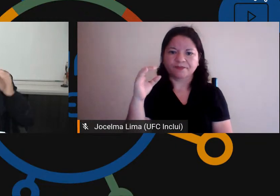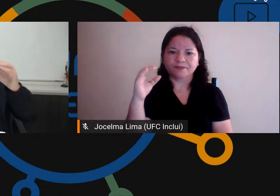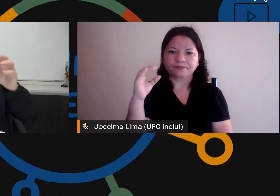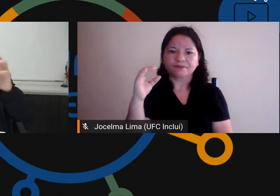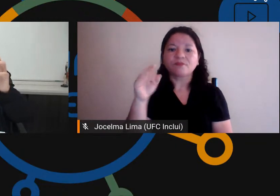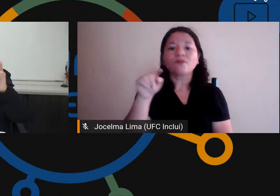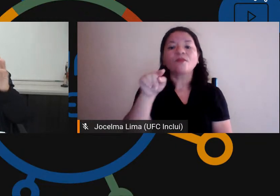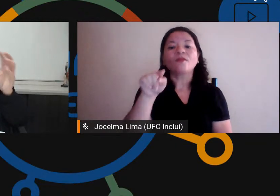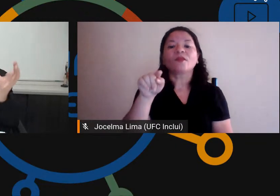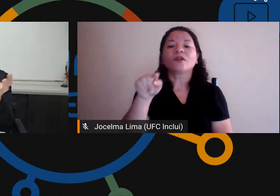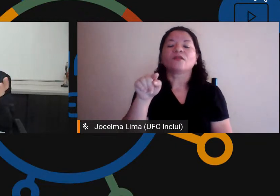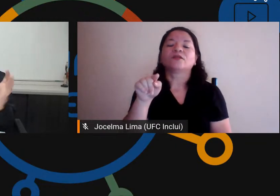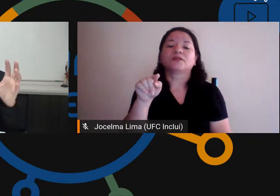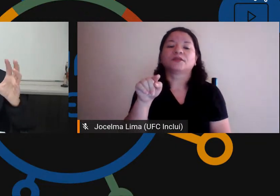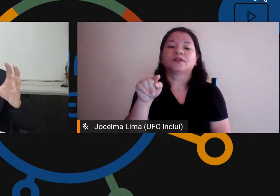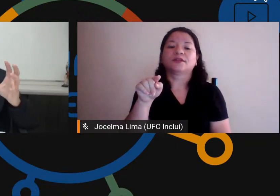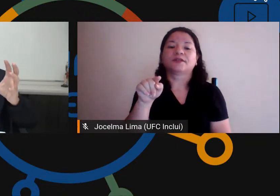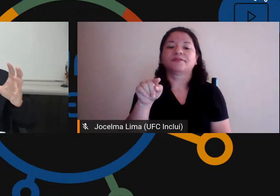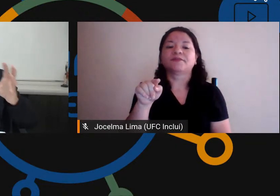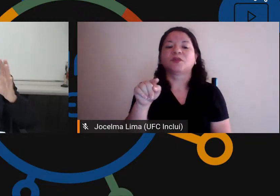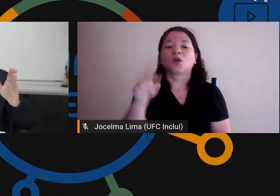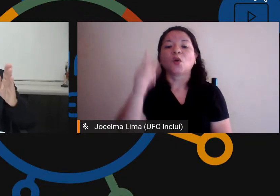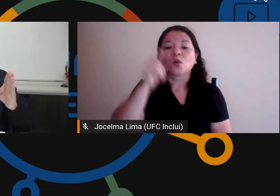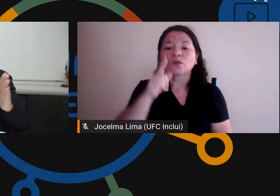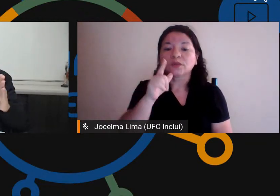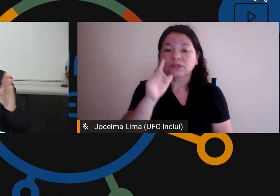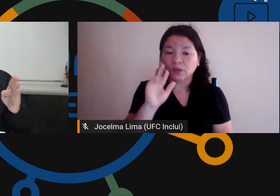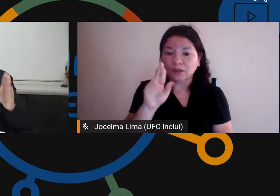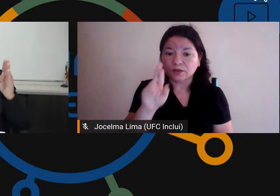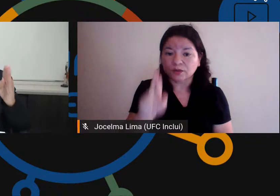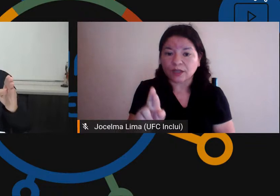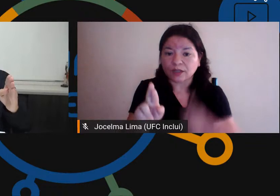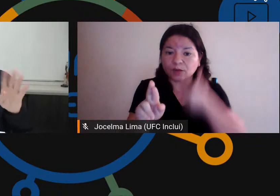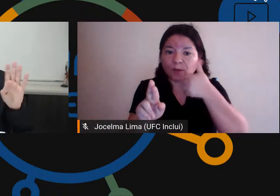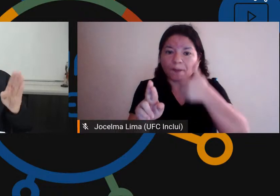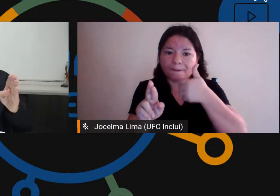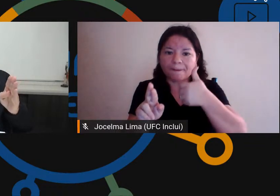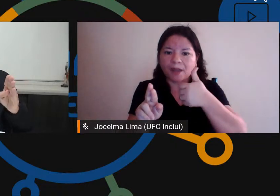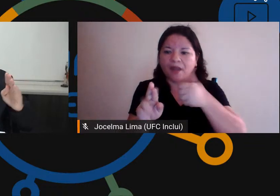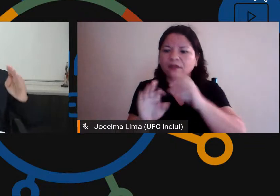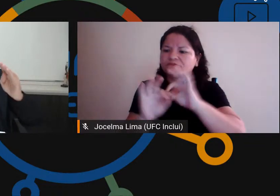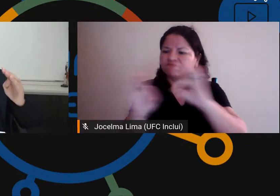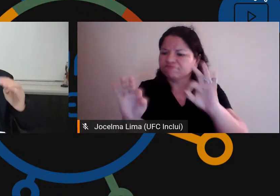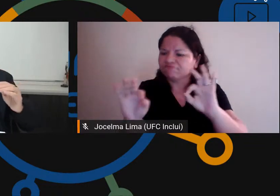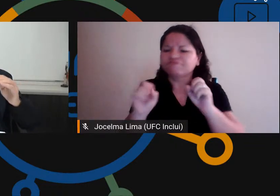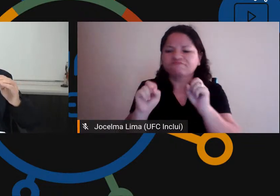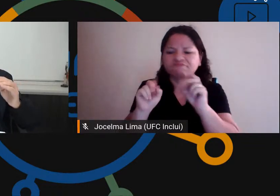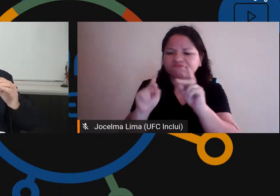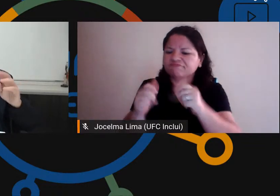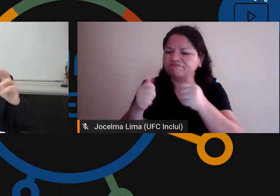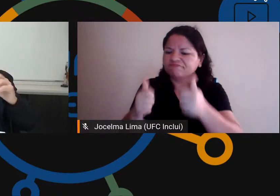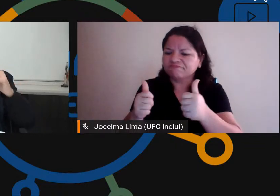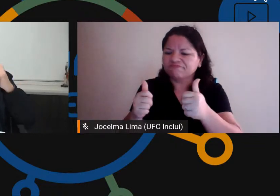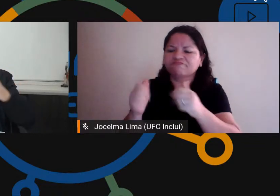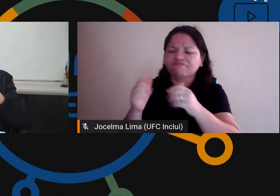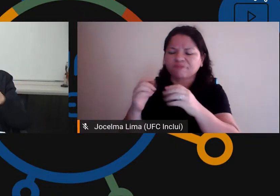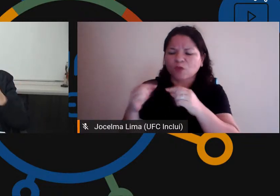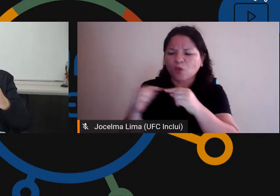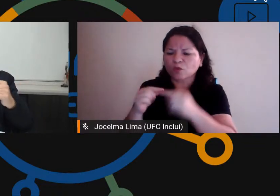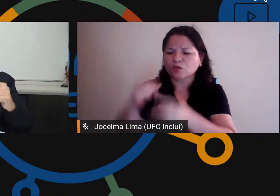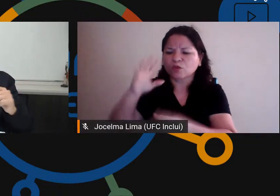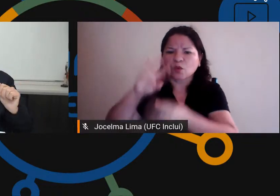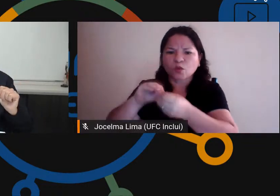Você acertou seus resultados, ok? São justos, estão lá, ok? São coerentes com as conclusões, ou melhor,